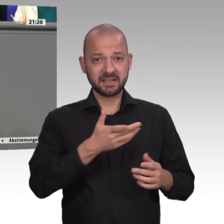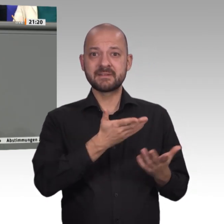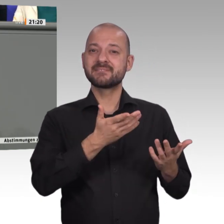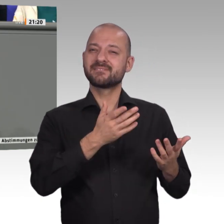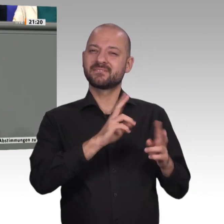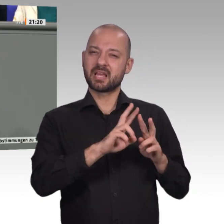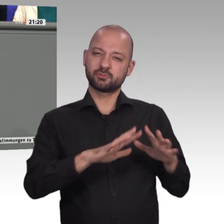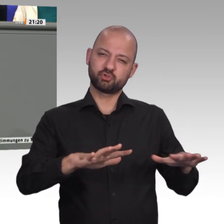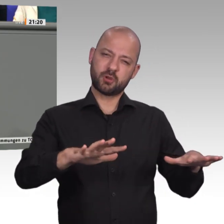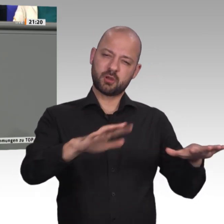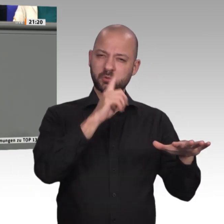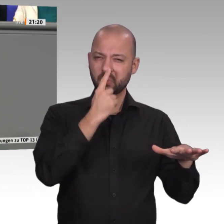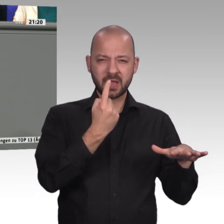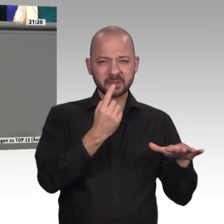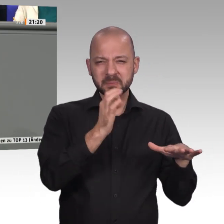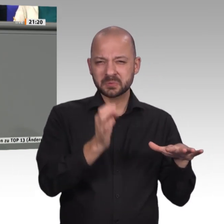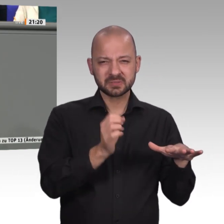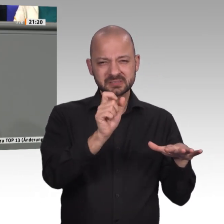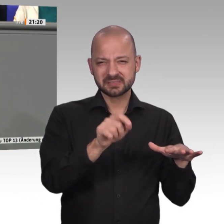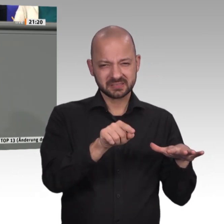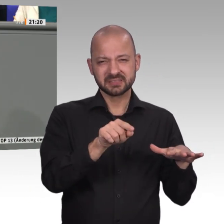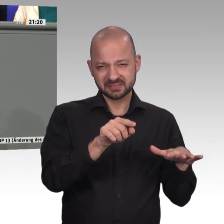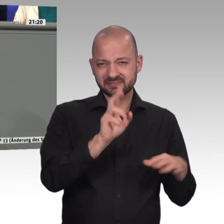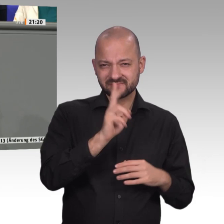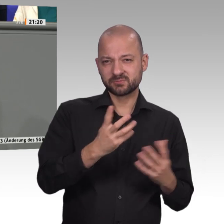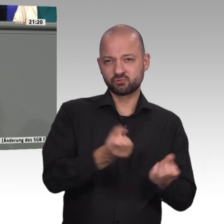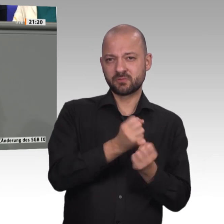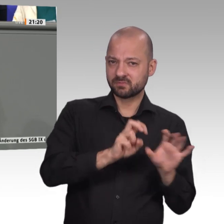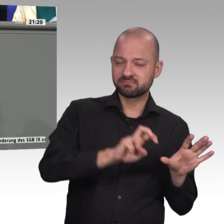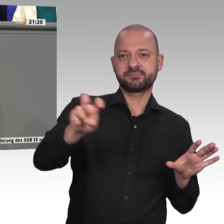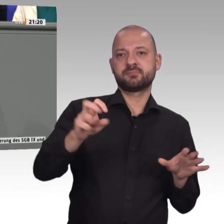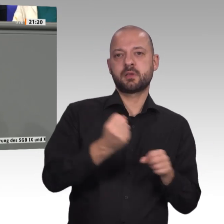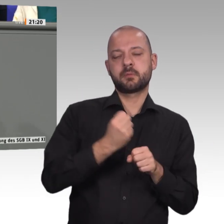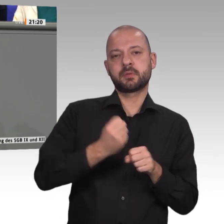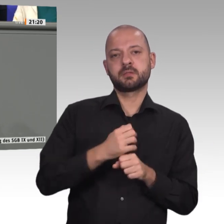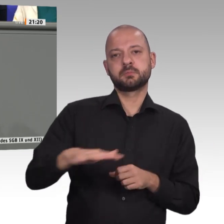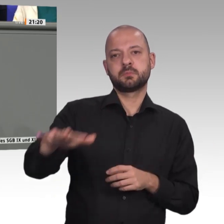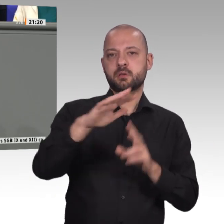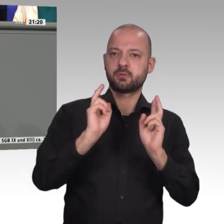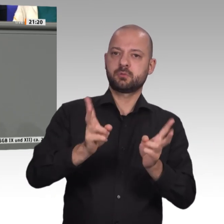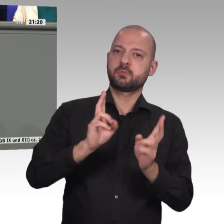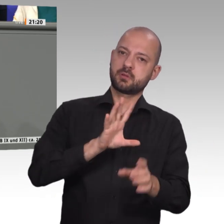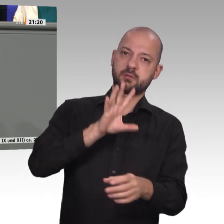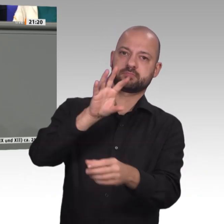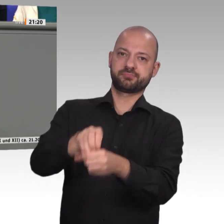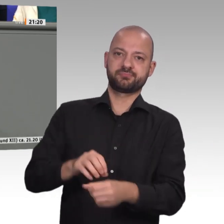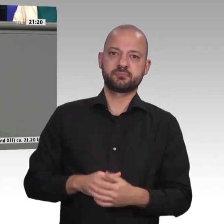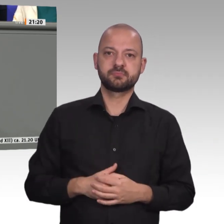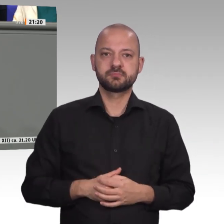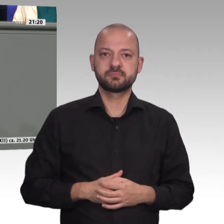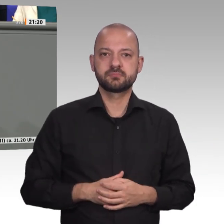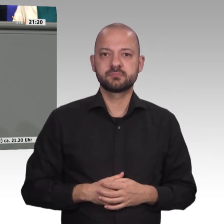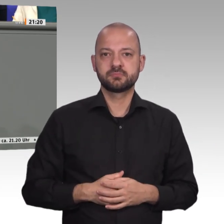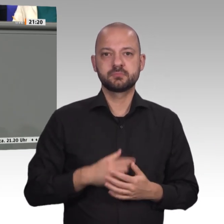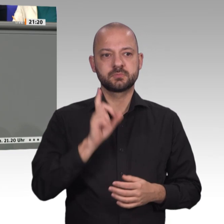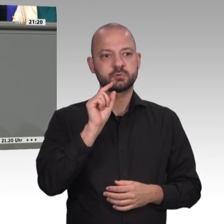in Werkstätten. Es wurde endlich umgesetzt, eine bundesgesetzliche Regelung für das sogenannte Budget für Arbeit. Für